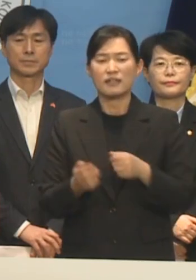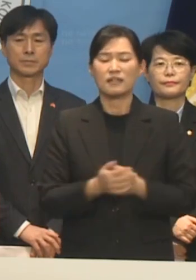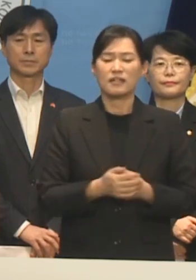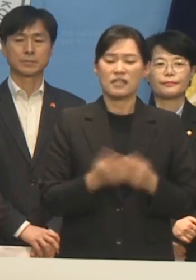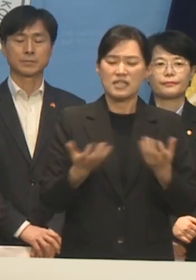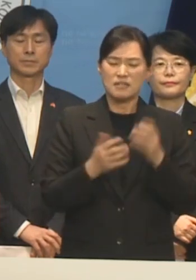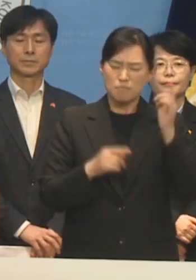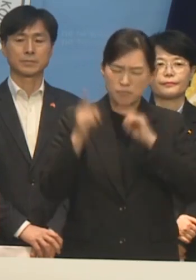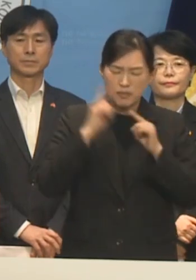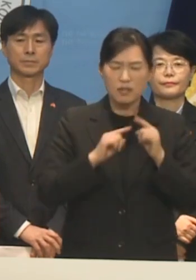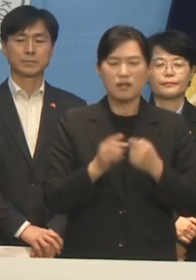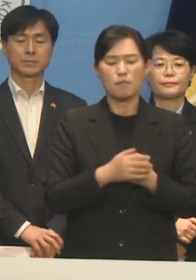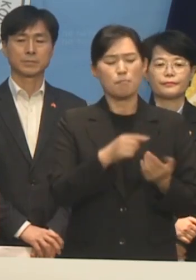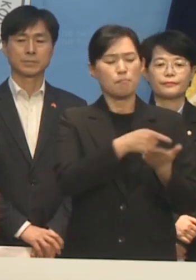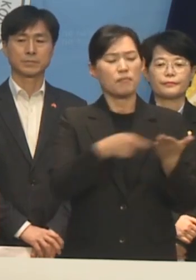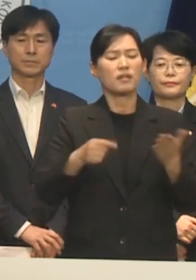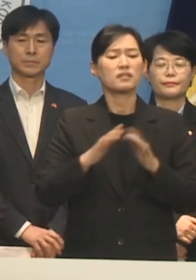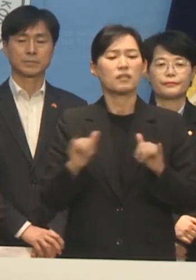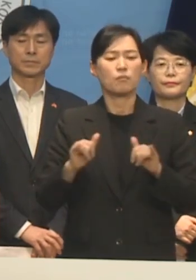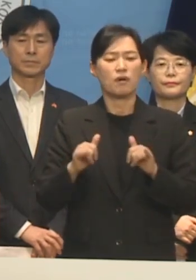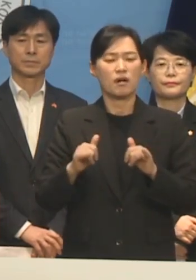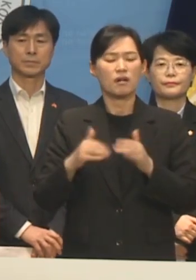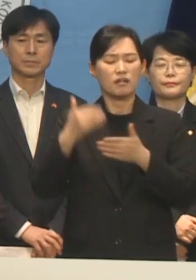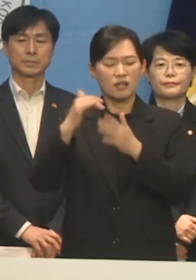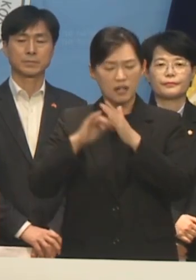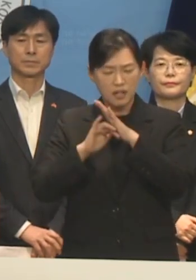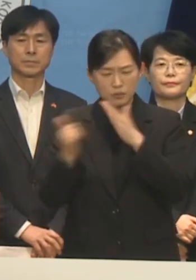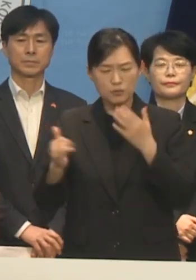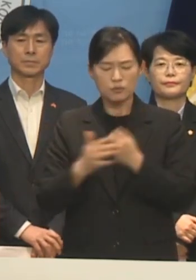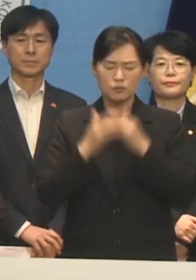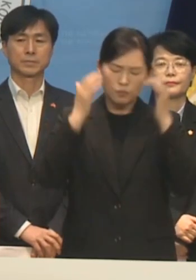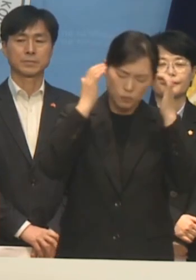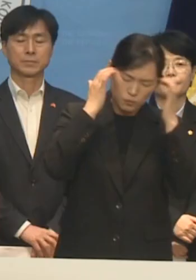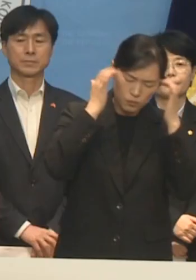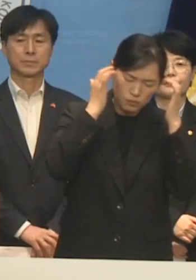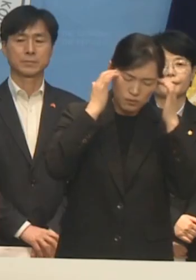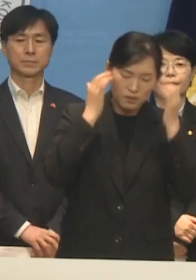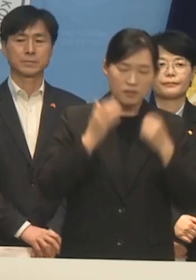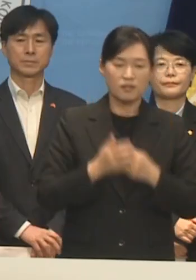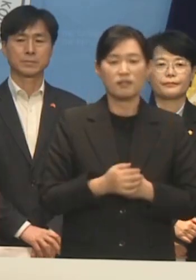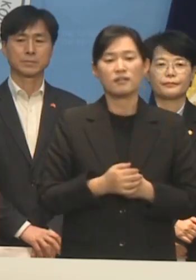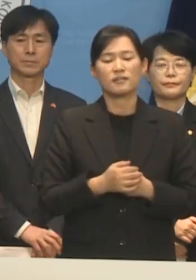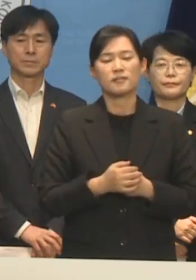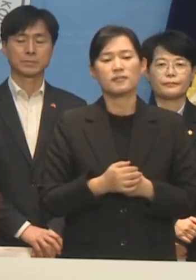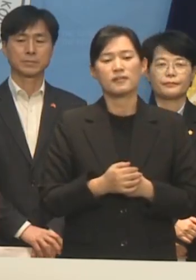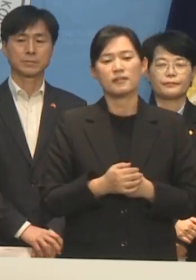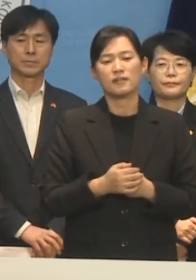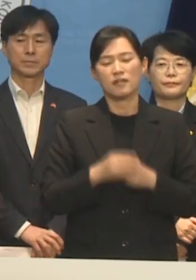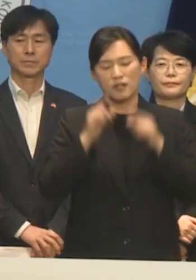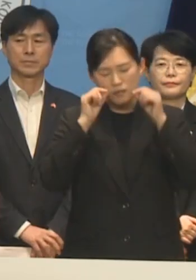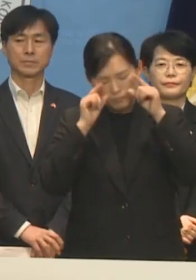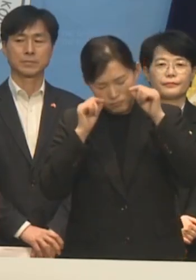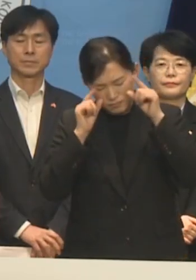산재참사 피해자와 유가족들은 고통과 불면의 밤을